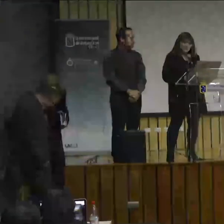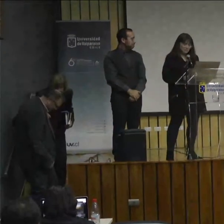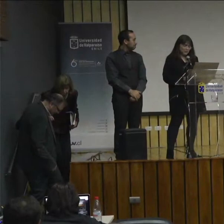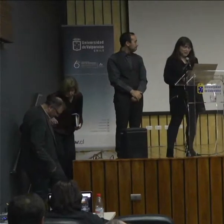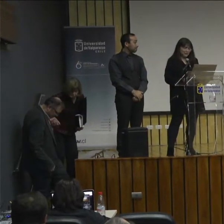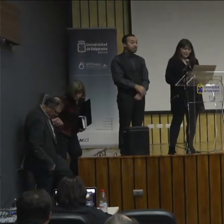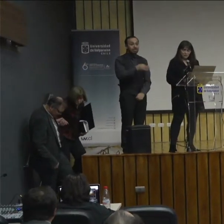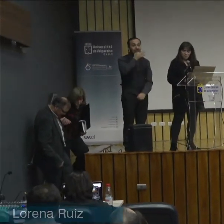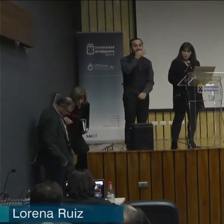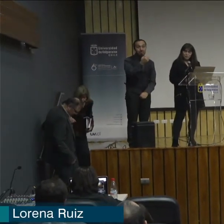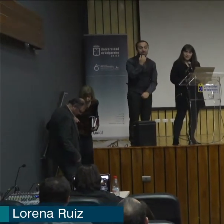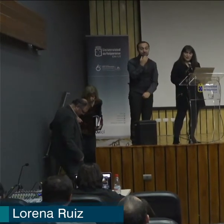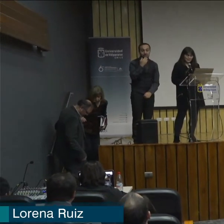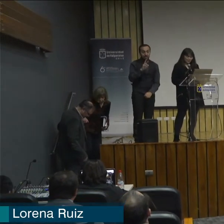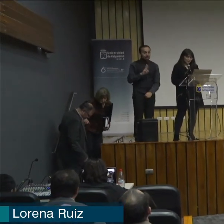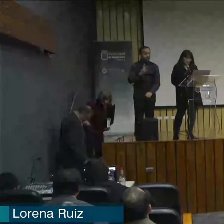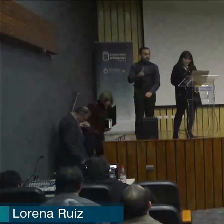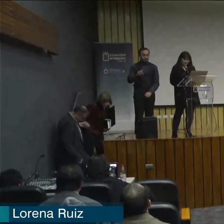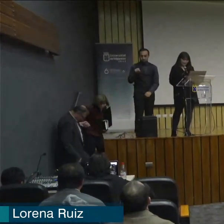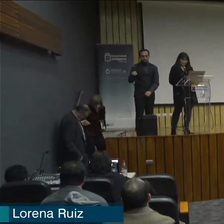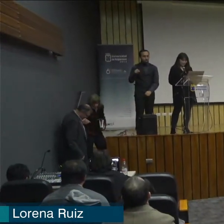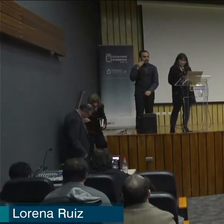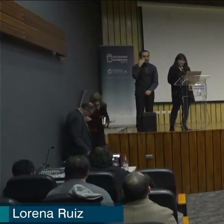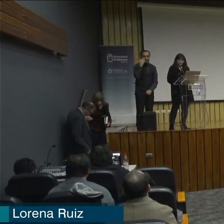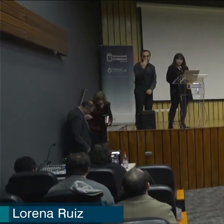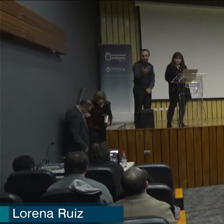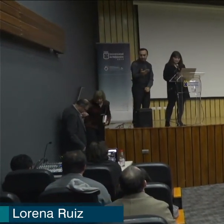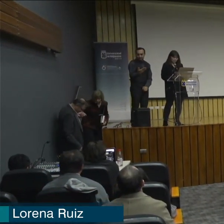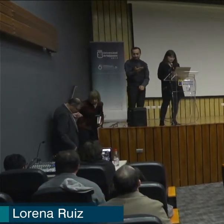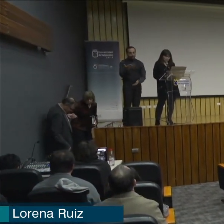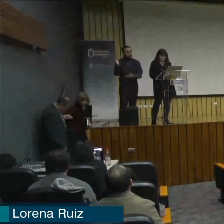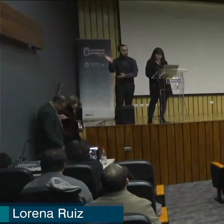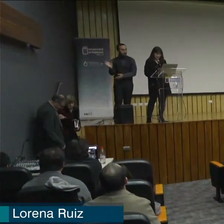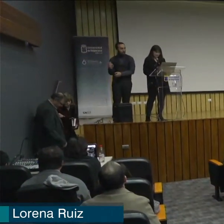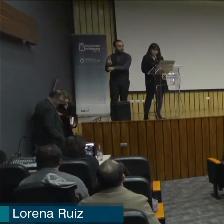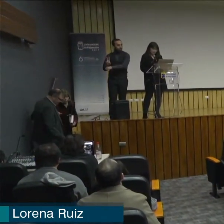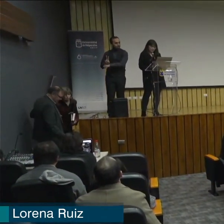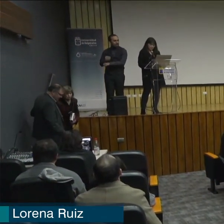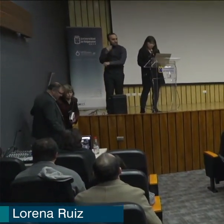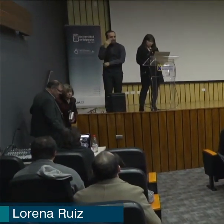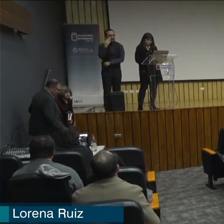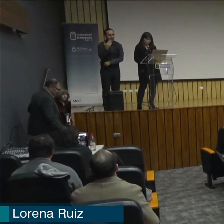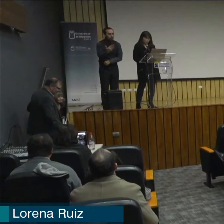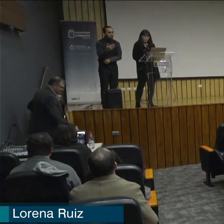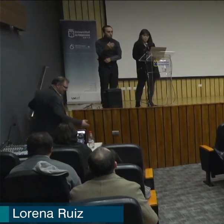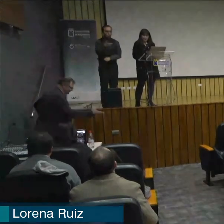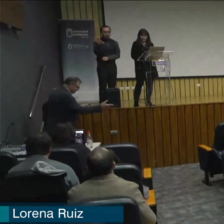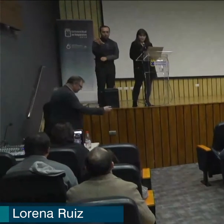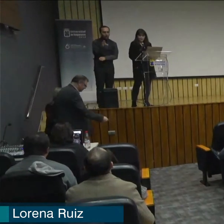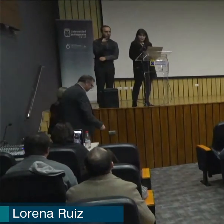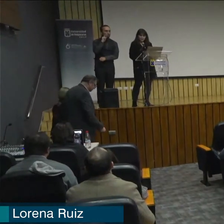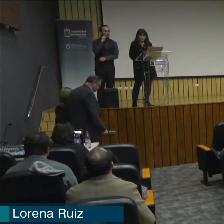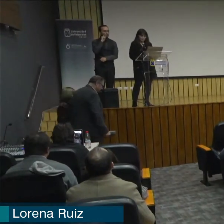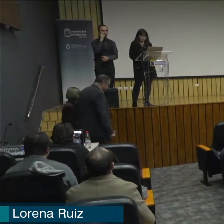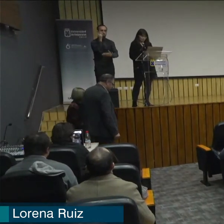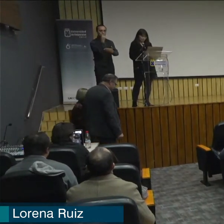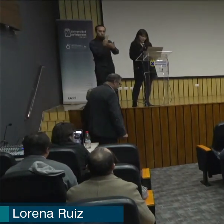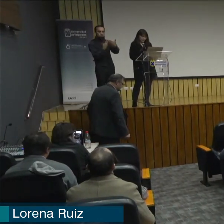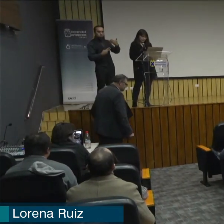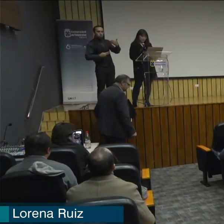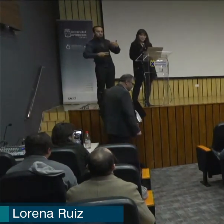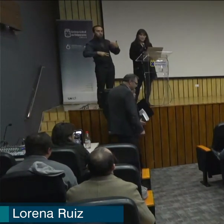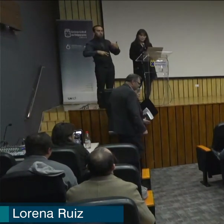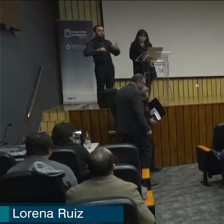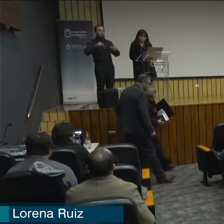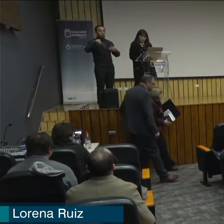les contamos que el rector Osvaldo Corrales y su entrega a nuestra invitada María Olivia monkeybell de una reproducción de una obra que fue ganadora del concurso